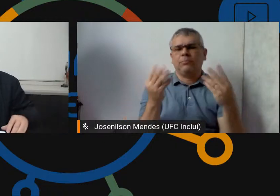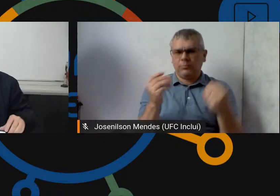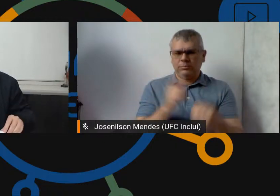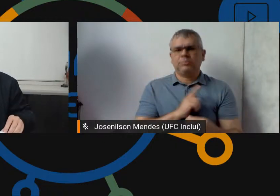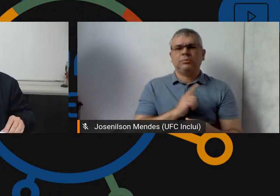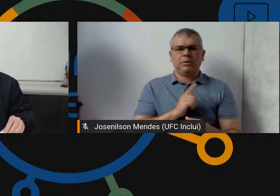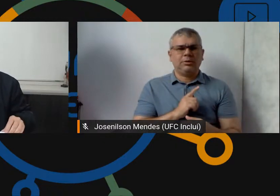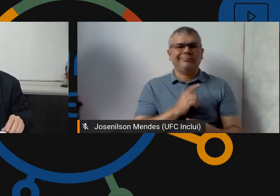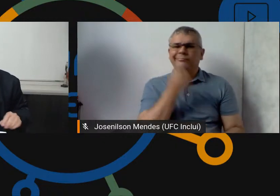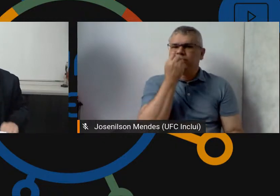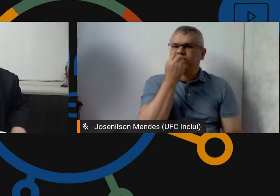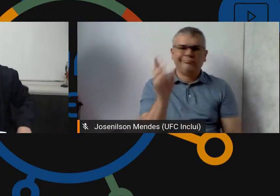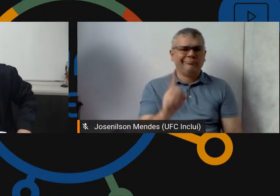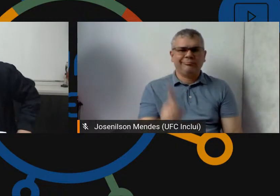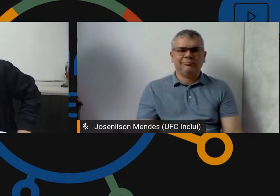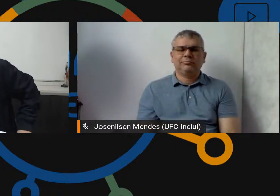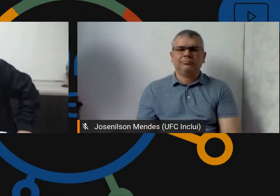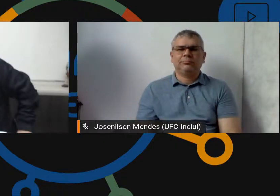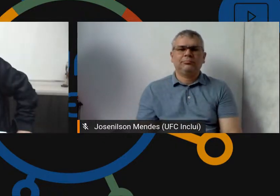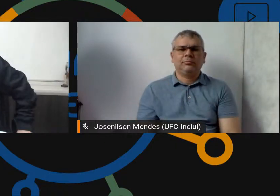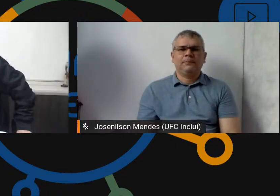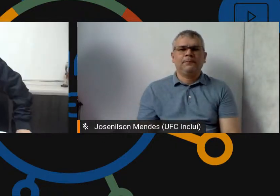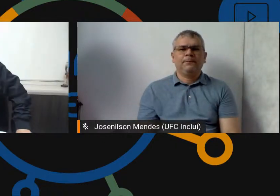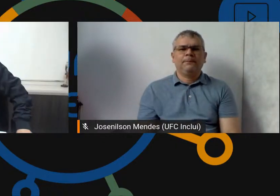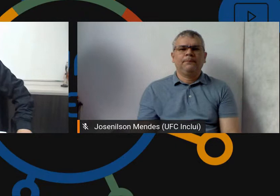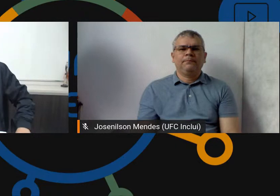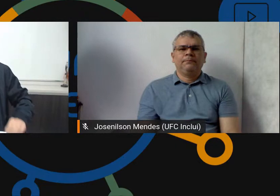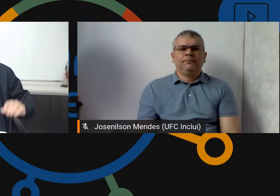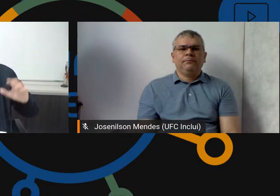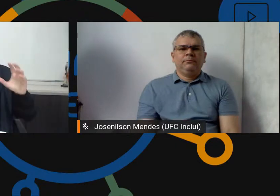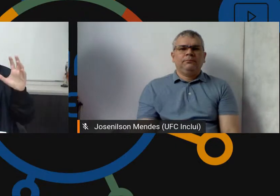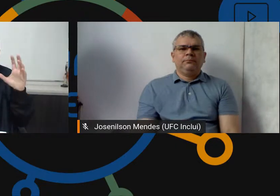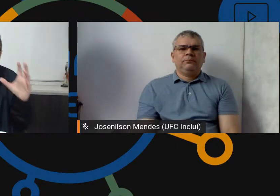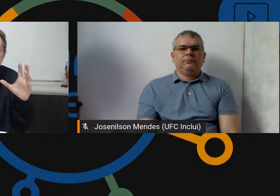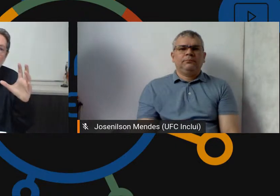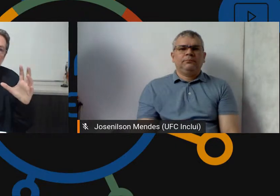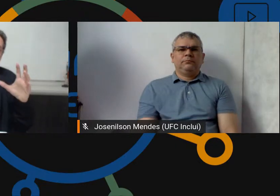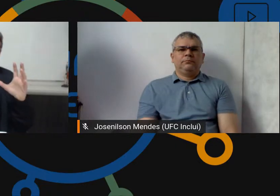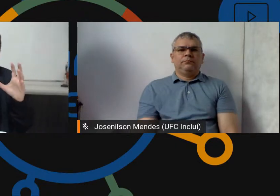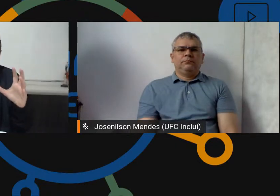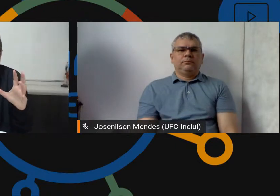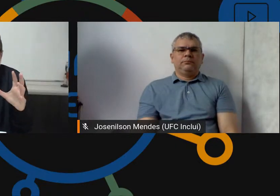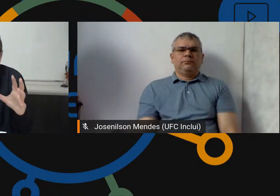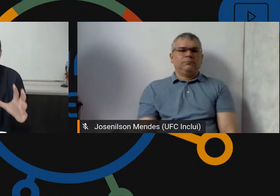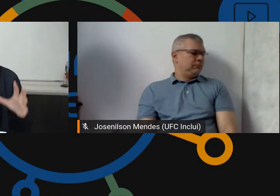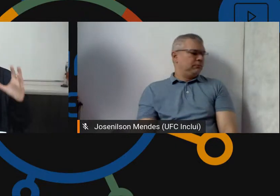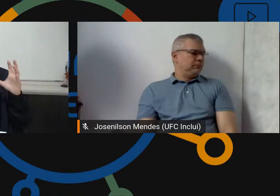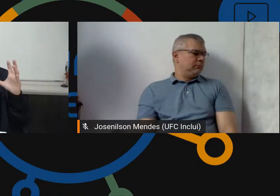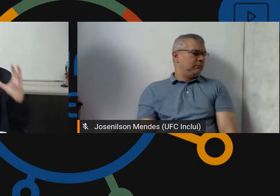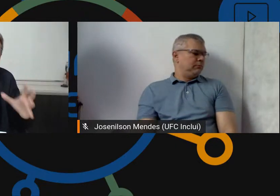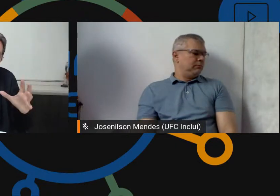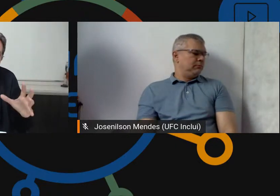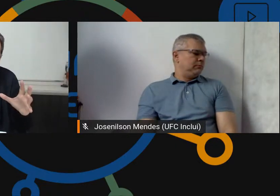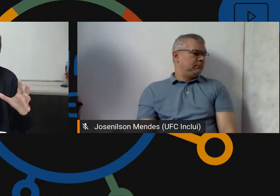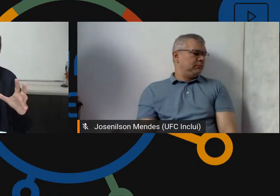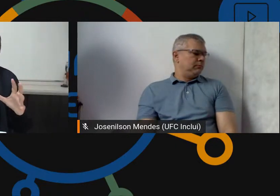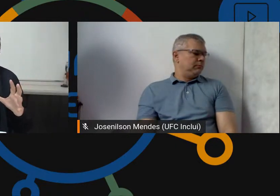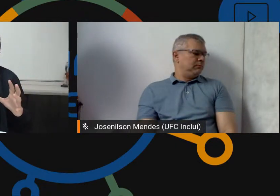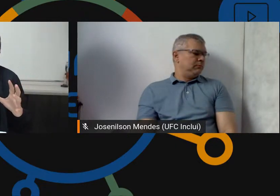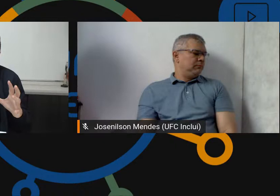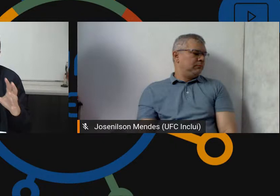Bom, vamos lá. Primeira coisa, lembre-se que um texto científico é um texto